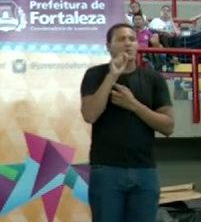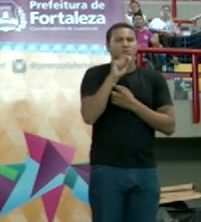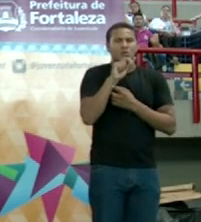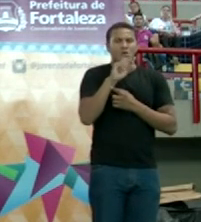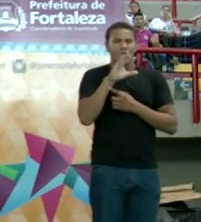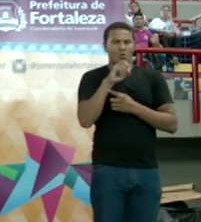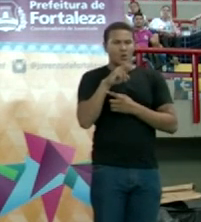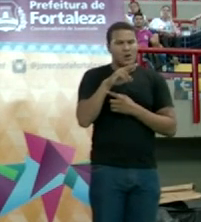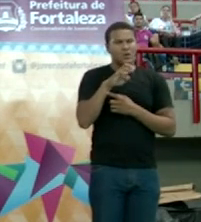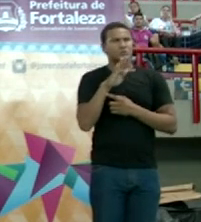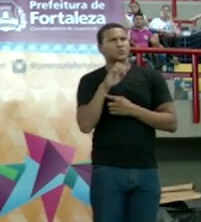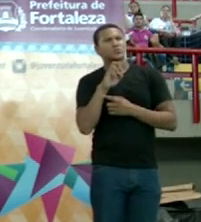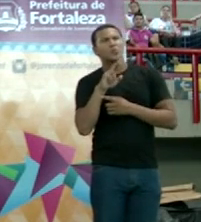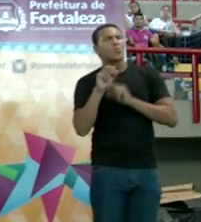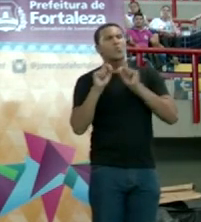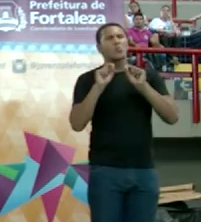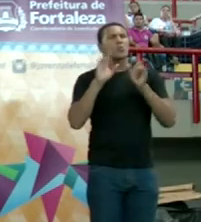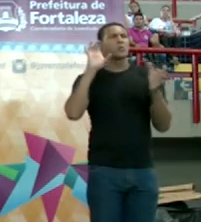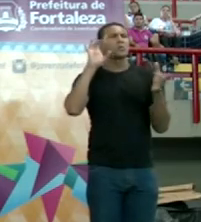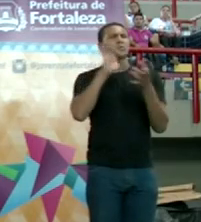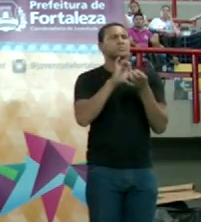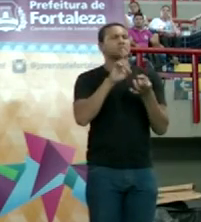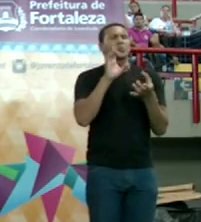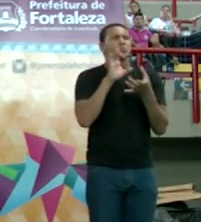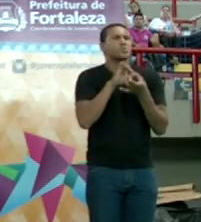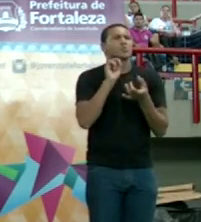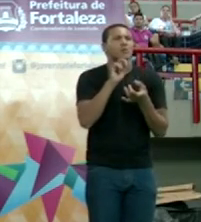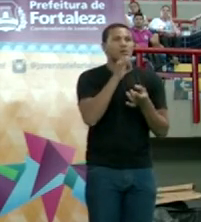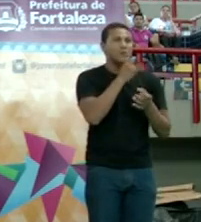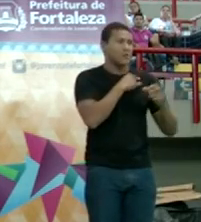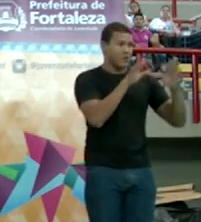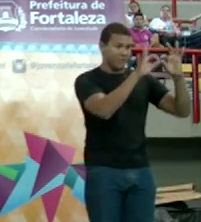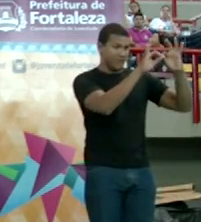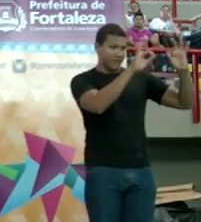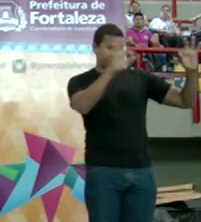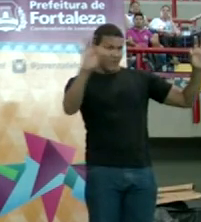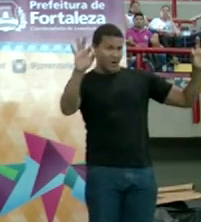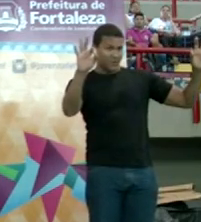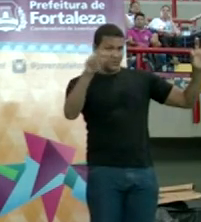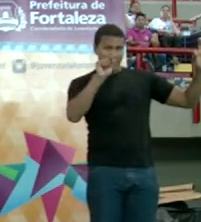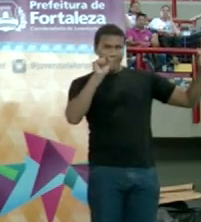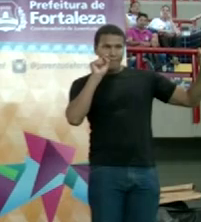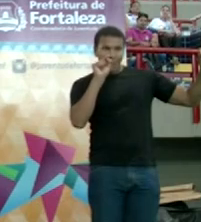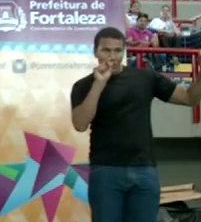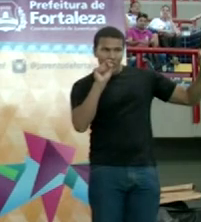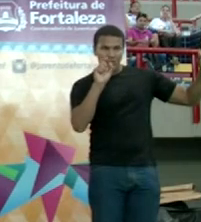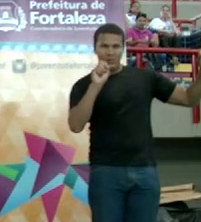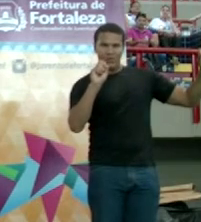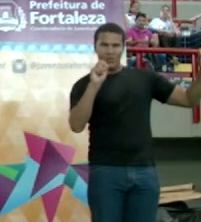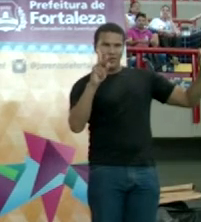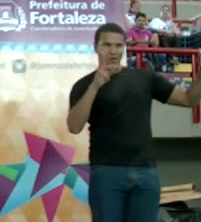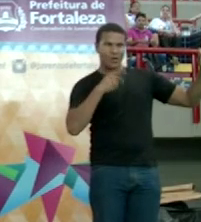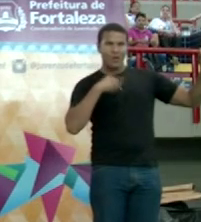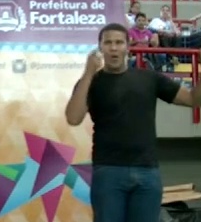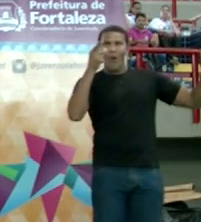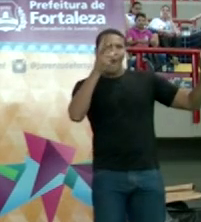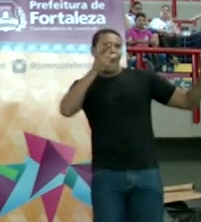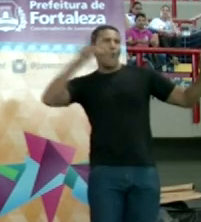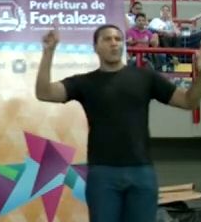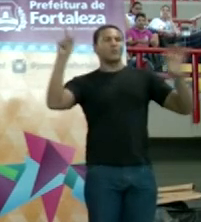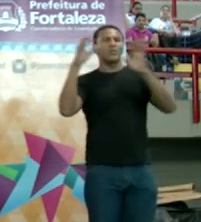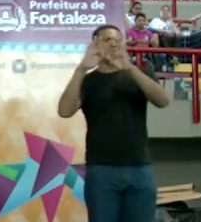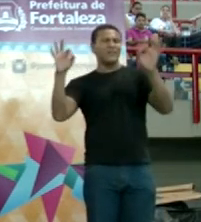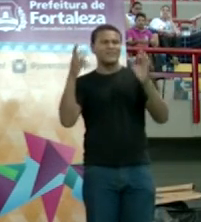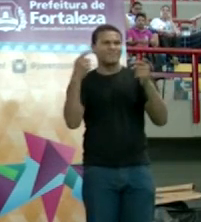que é um conector de adição. Para quem não sabe, outro sim com SS. É um conector de adição.